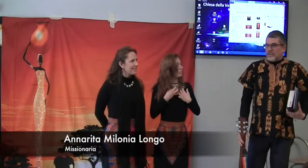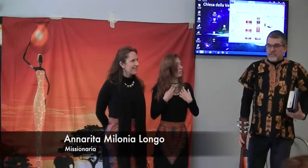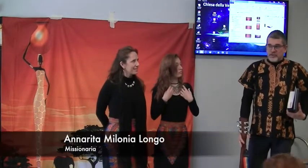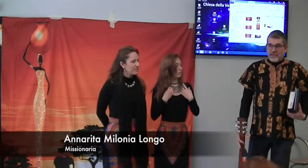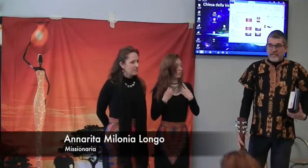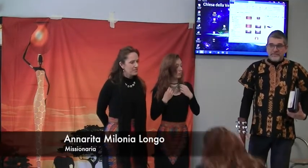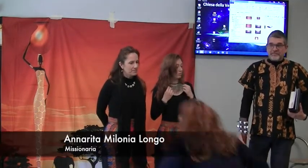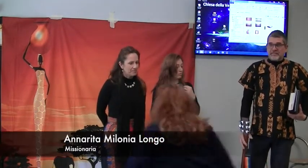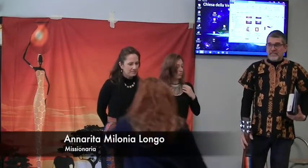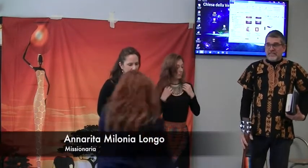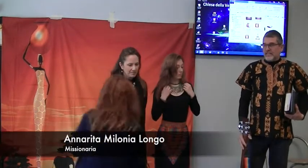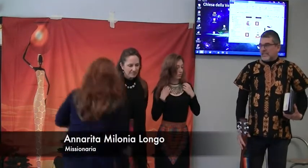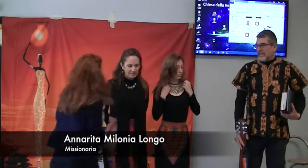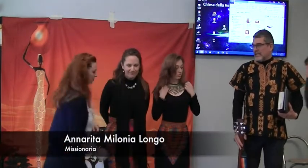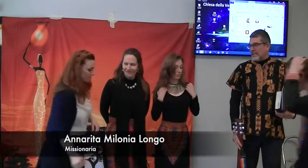è una grande gioia.